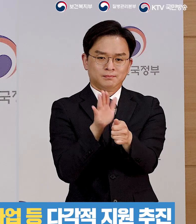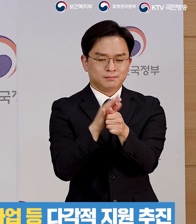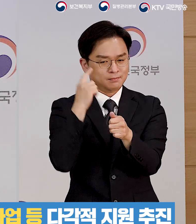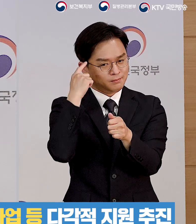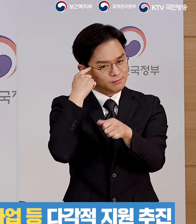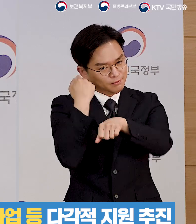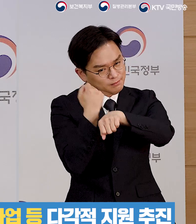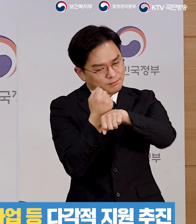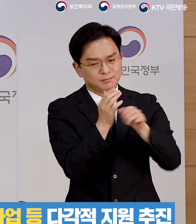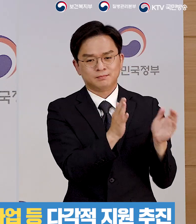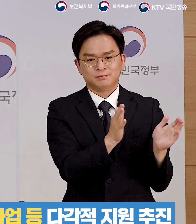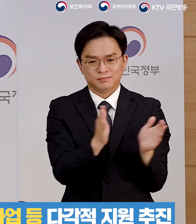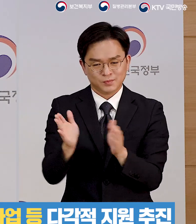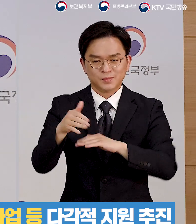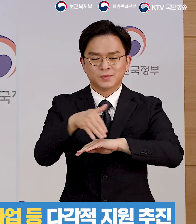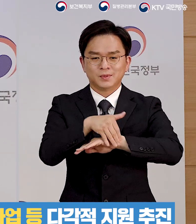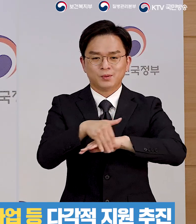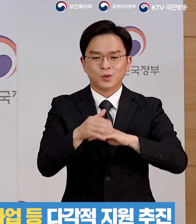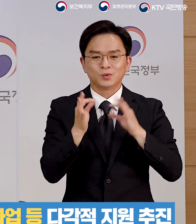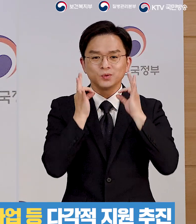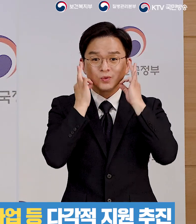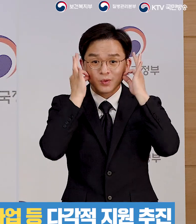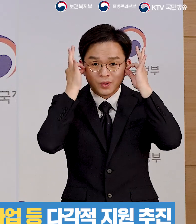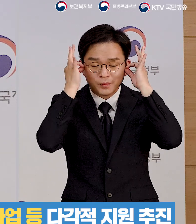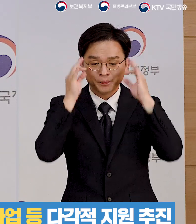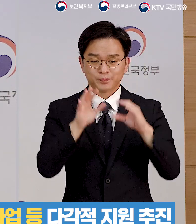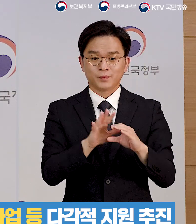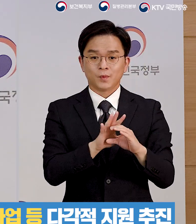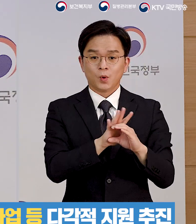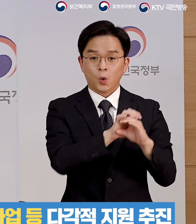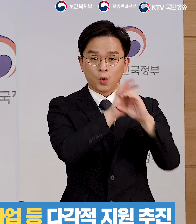융자 사업 등 다각적인 지원을 추진하고 있습니다.